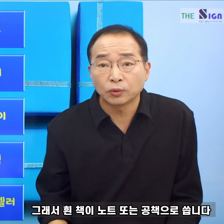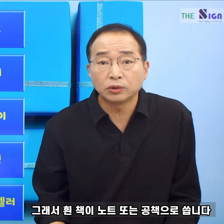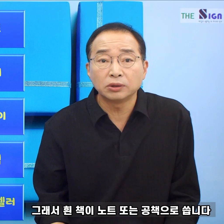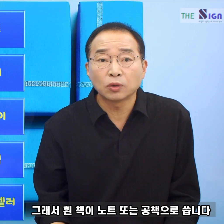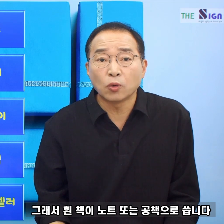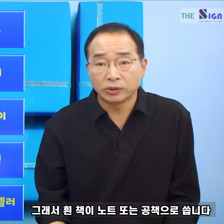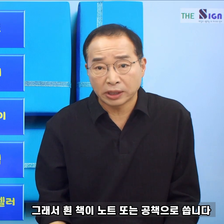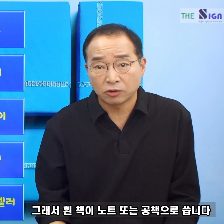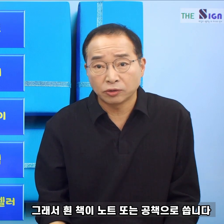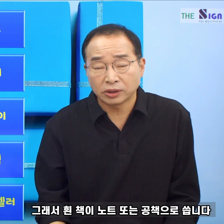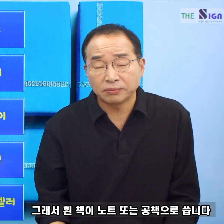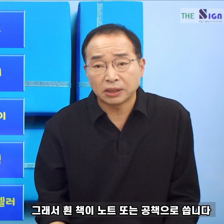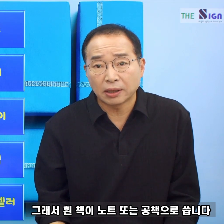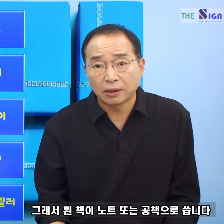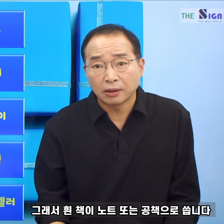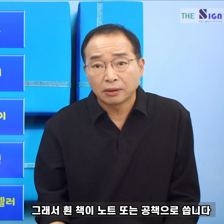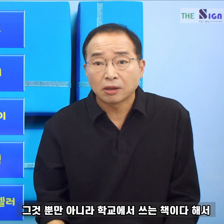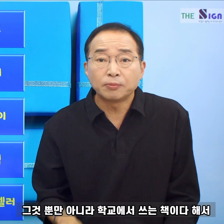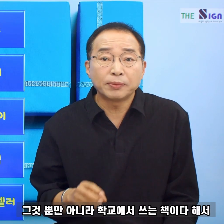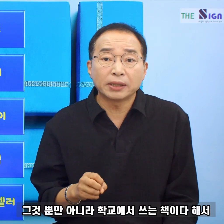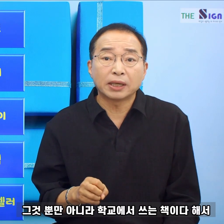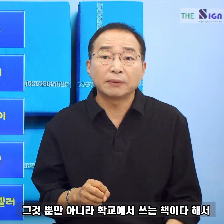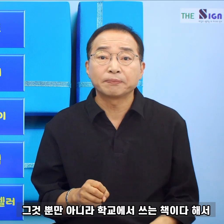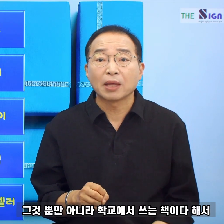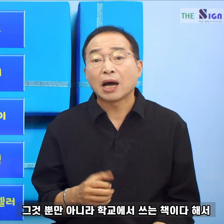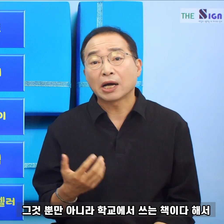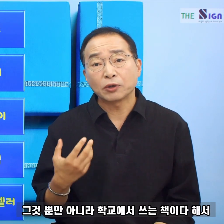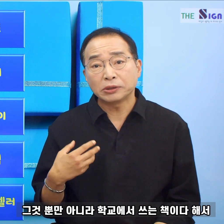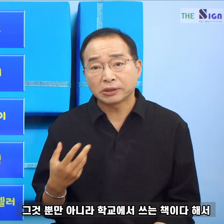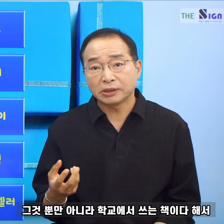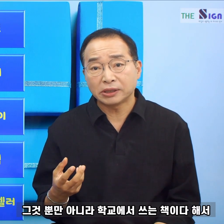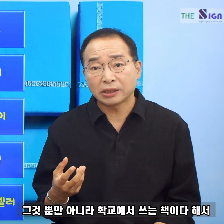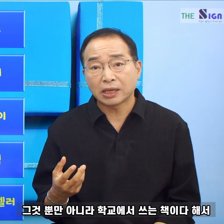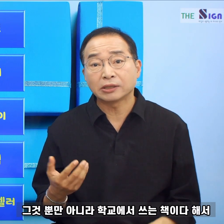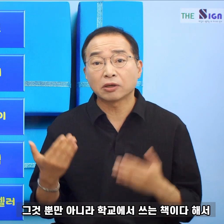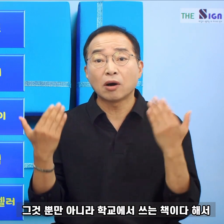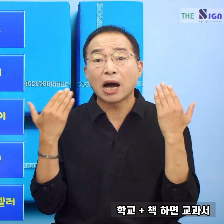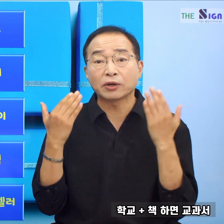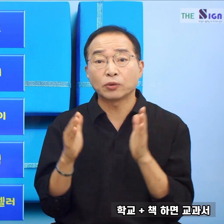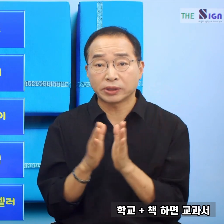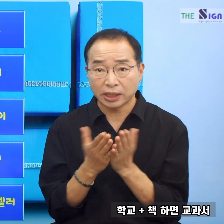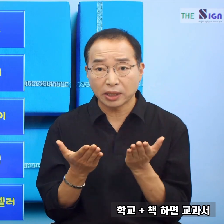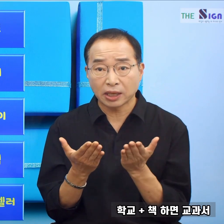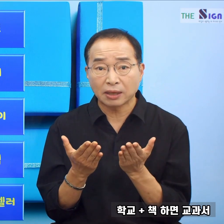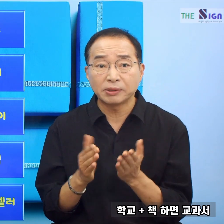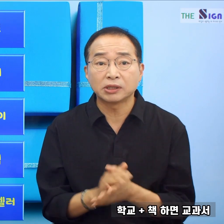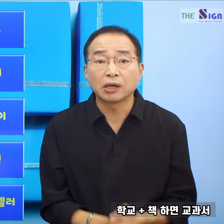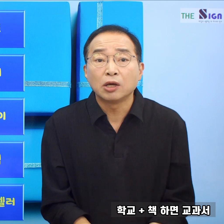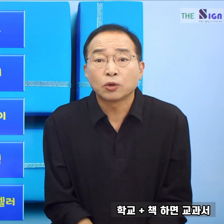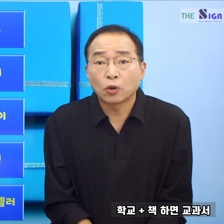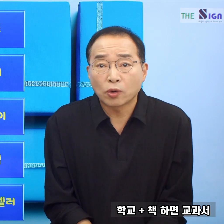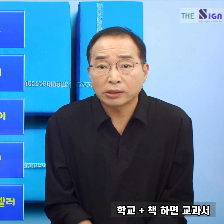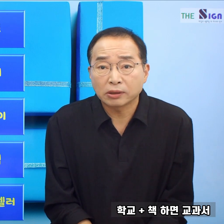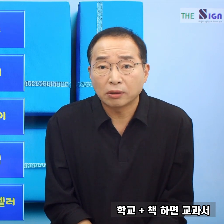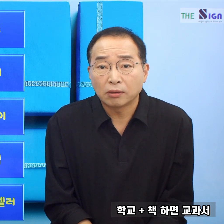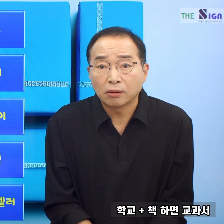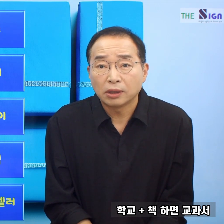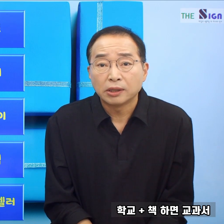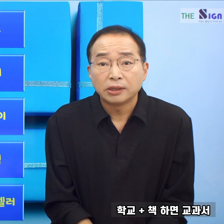또는 공책으로 씁니다. 그것뿐만 아니라 학교에서 쓰는 책이다 해서 학교책 하면 이제 교과서.